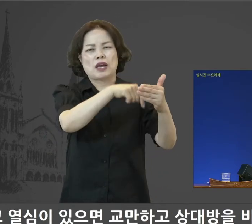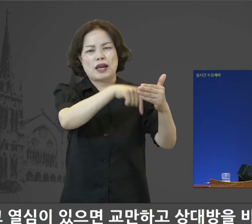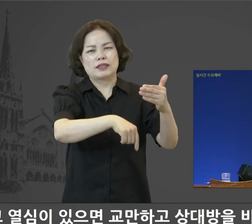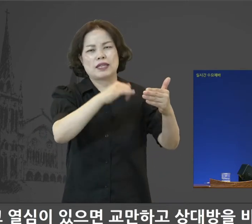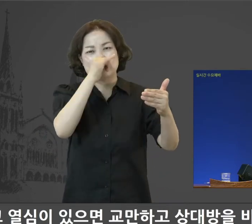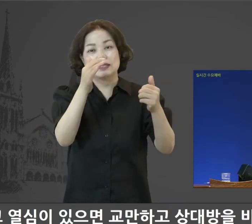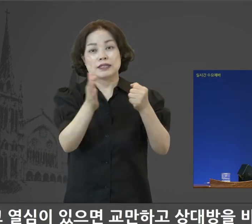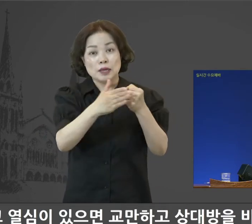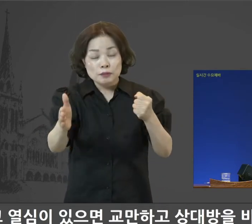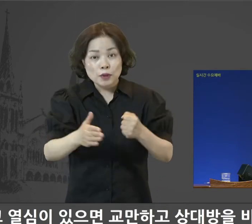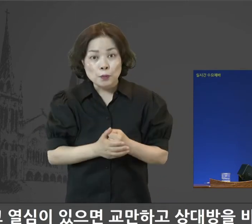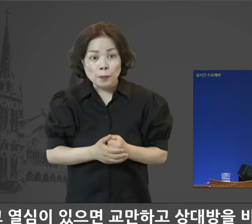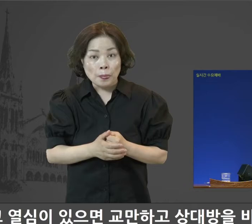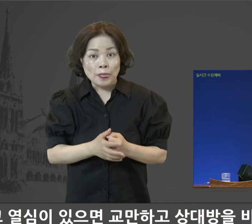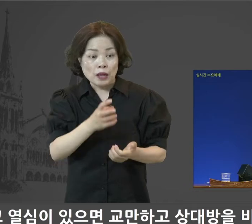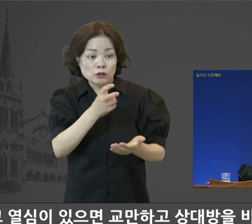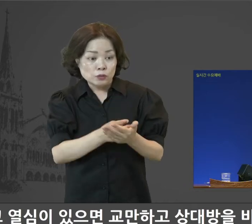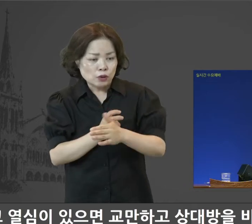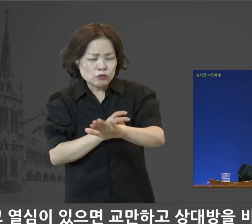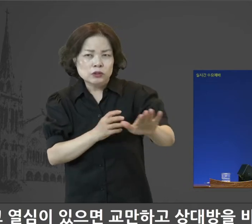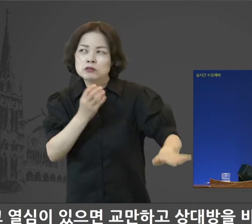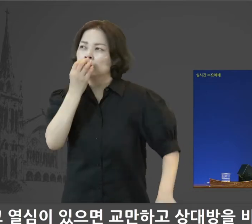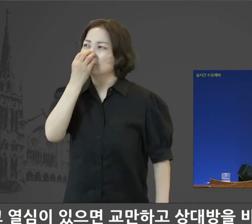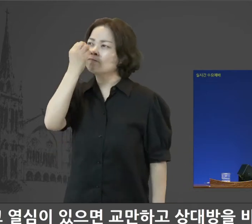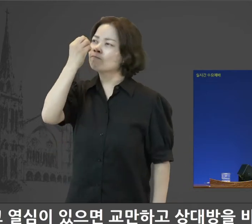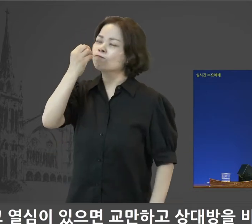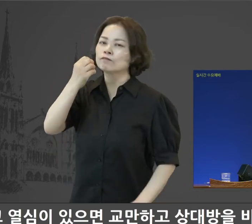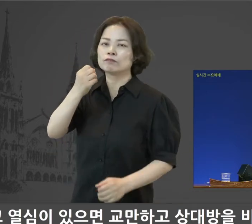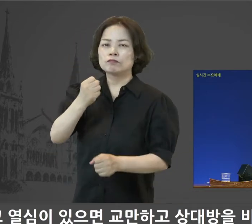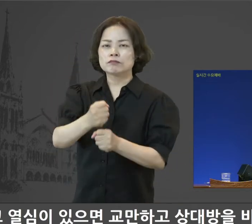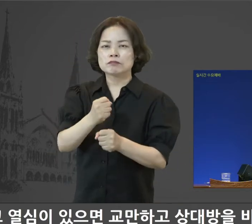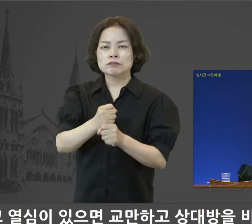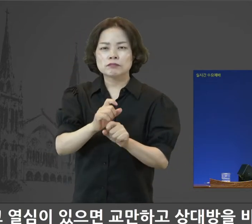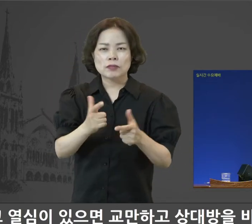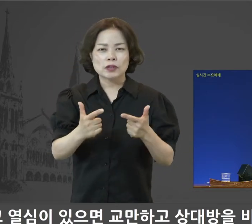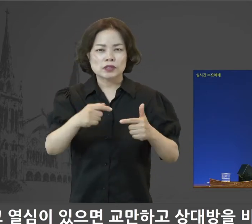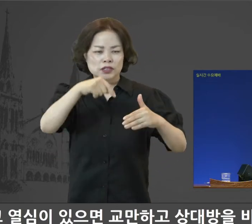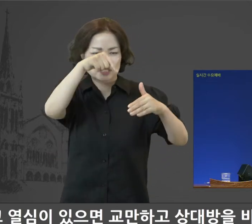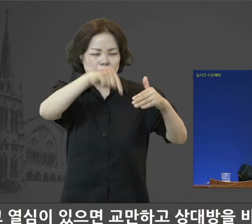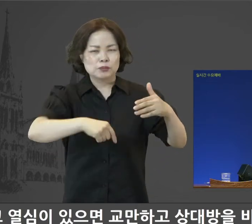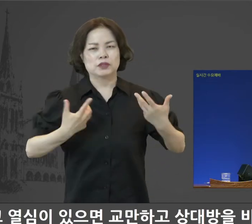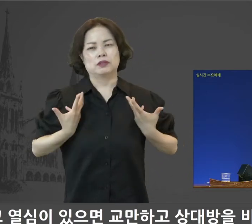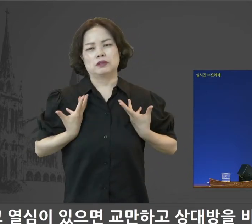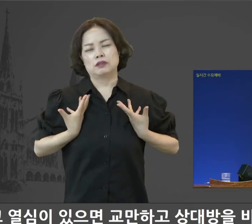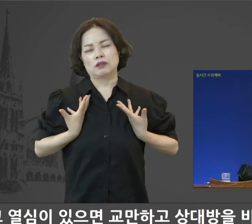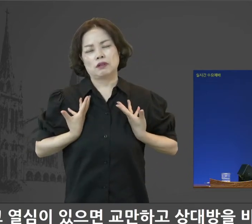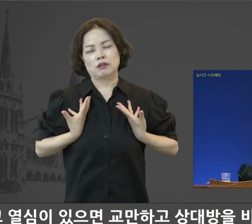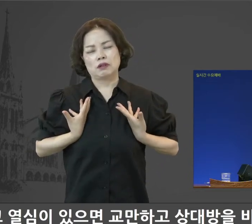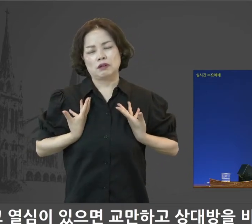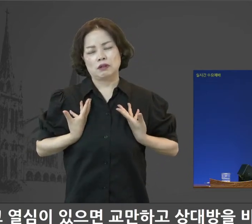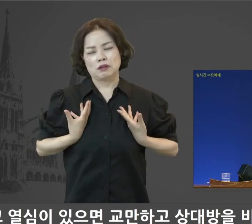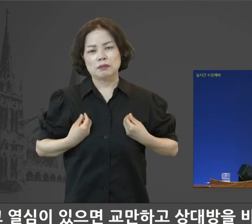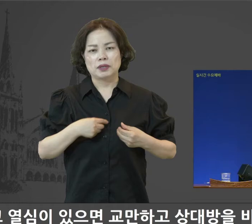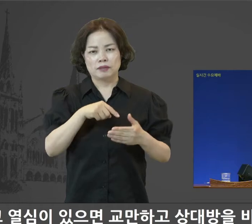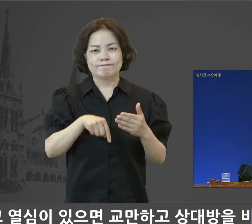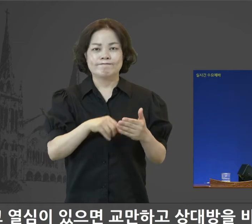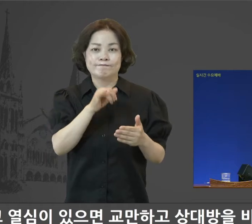그래요. 율법주의는 우리를 교만하게 만들든지 아니면 깊은 절망 가운데로 이끌어